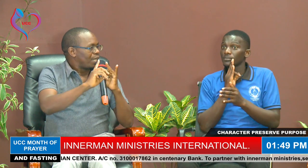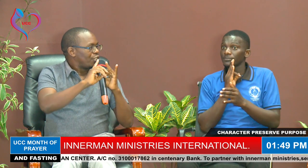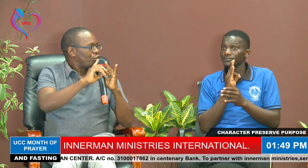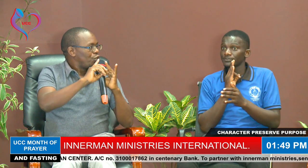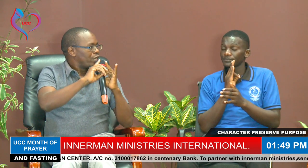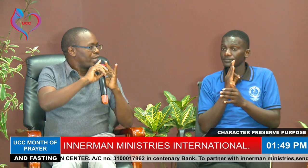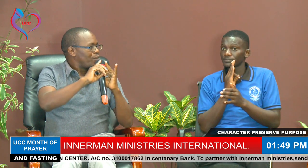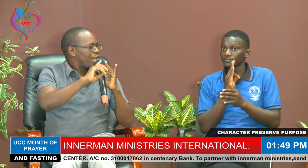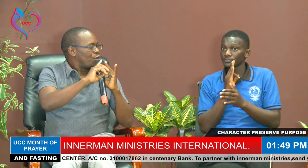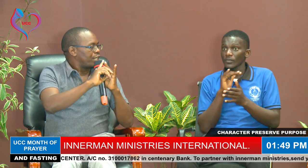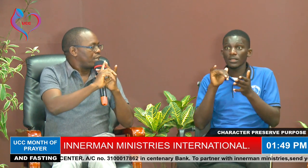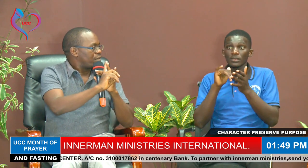ekyambalo ekyo mwe yalotera